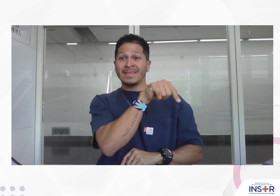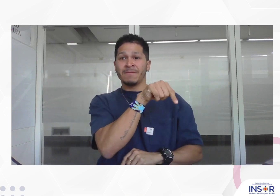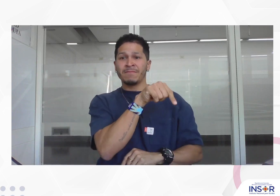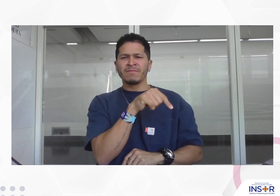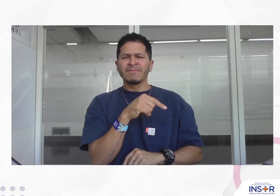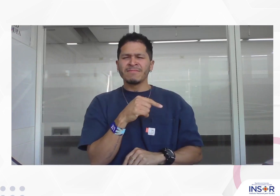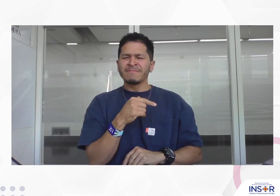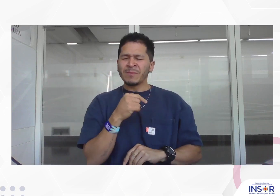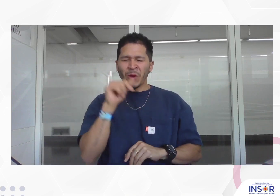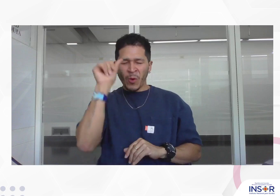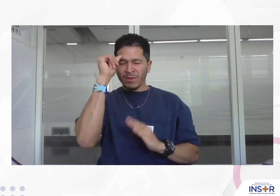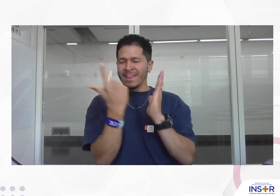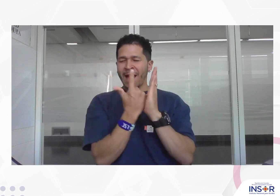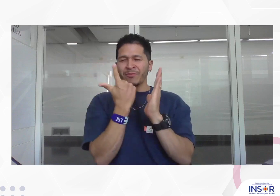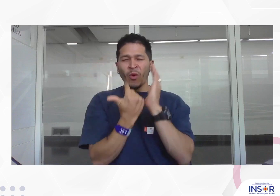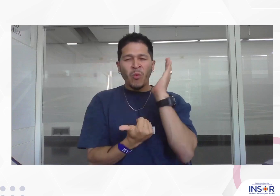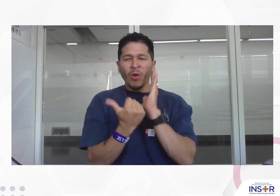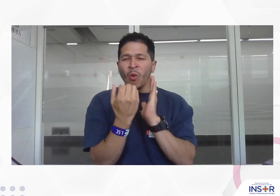contemplan esta diversidad.